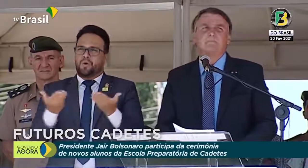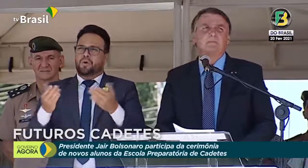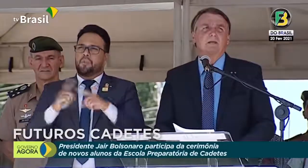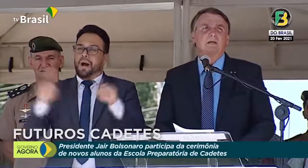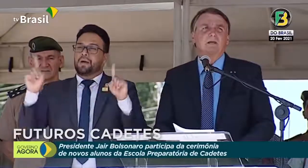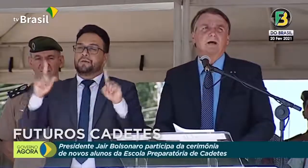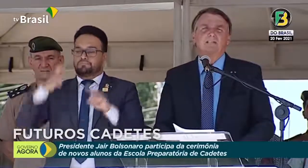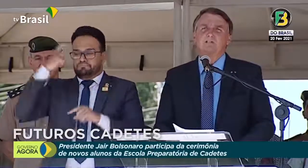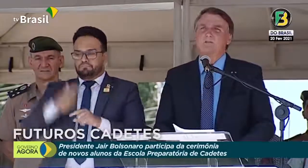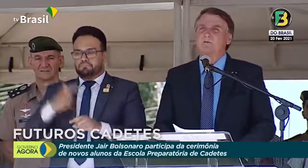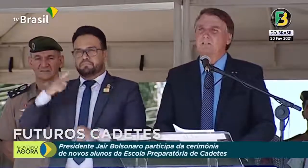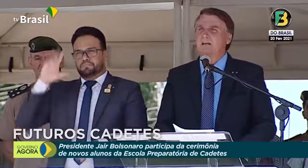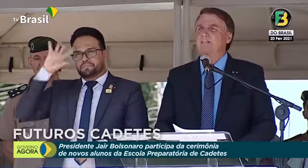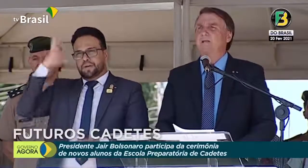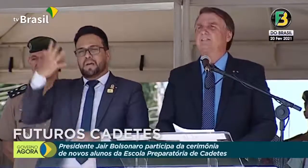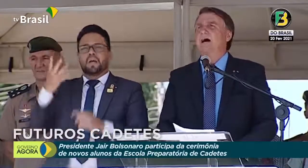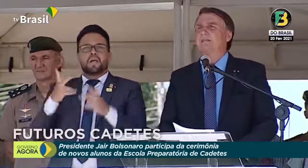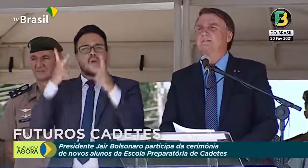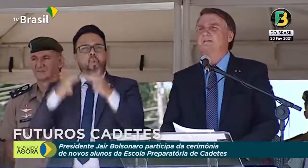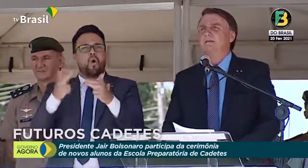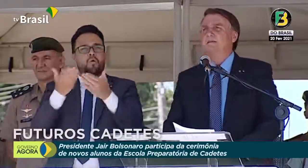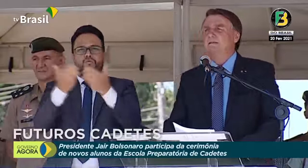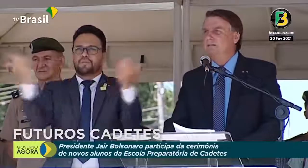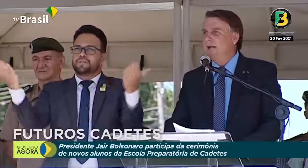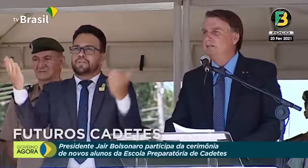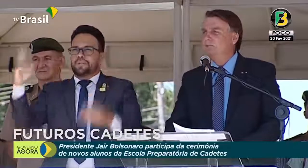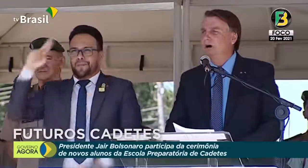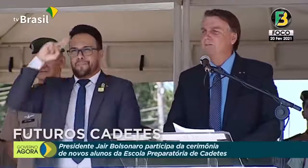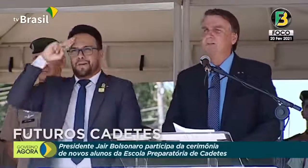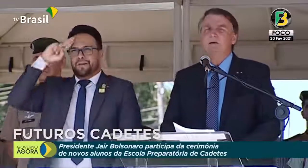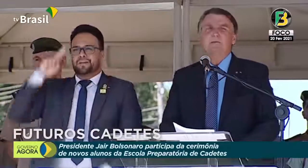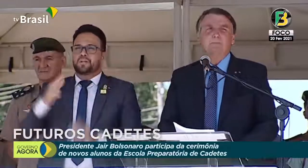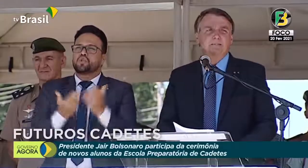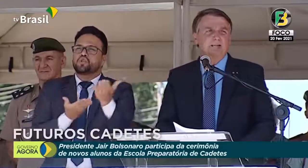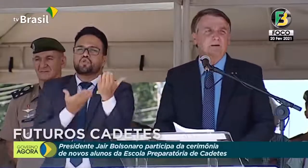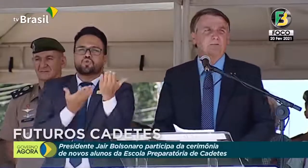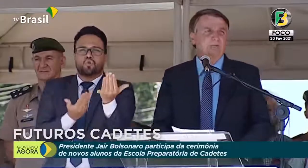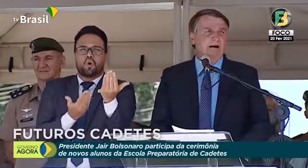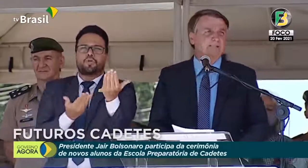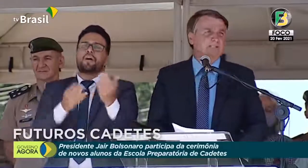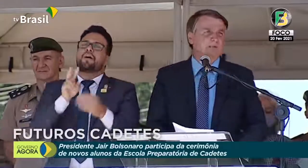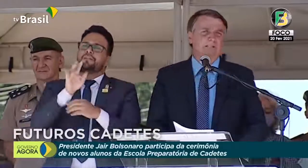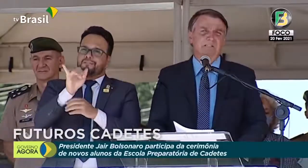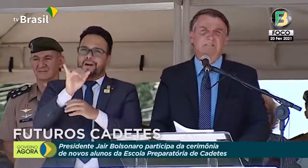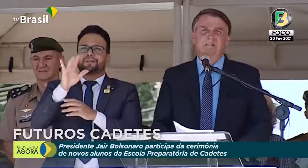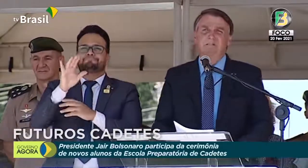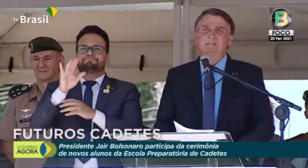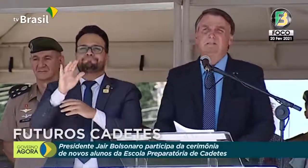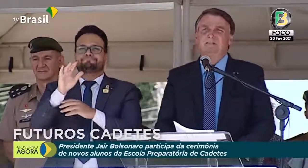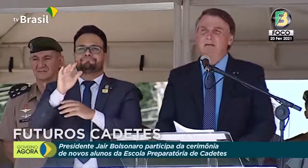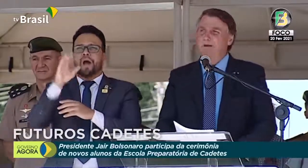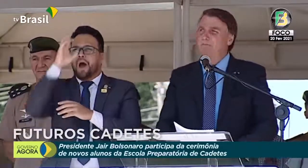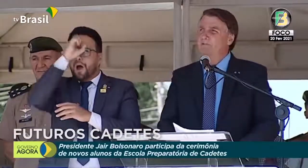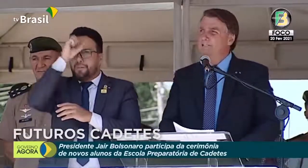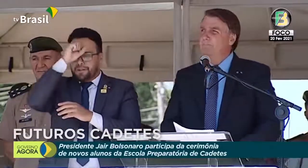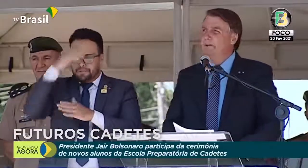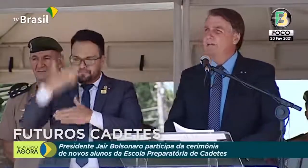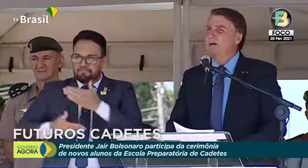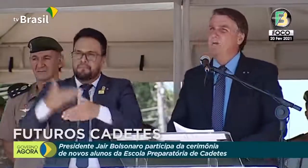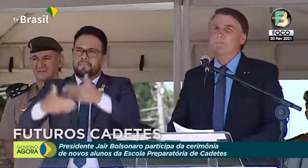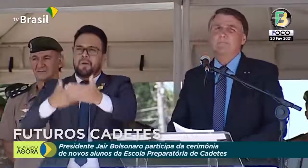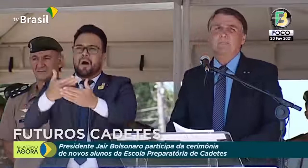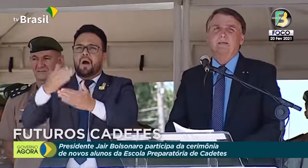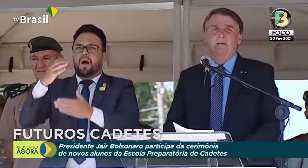que decidir, assim como vocês, militares, desde jovem, passarão a tomar decisões. E também